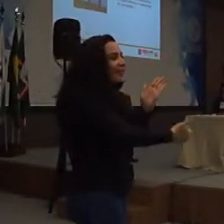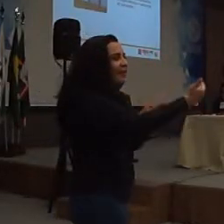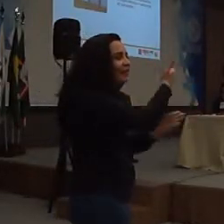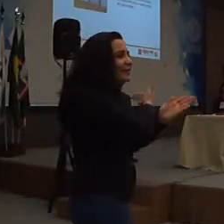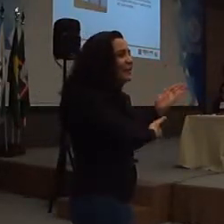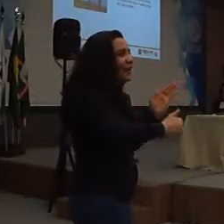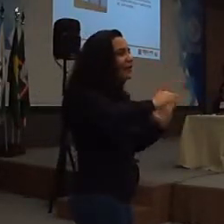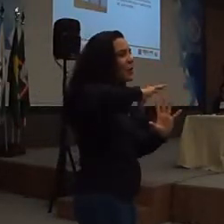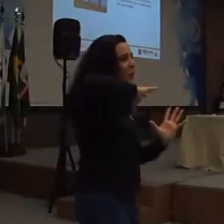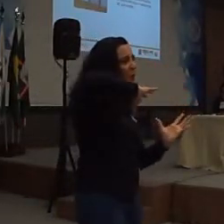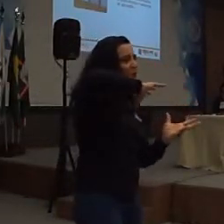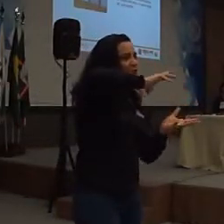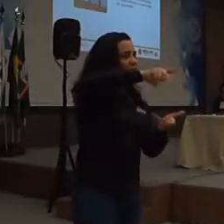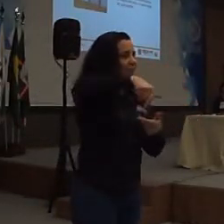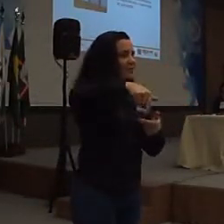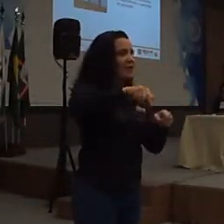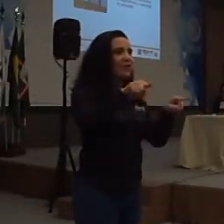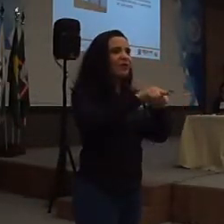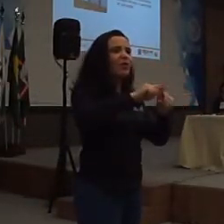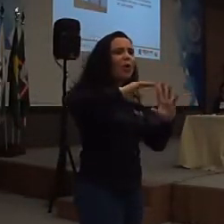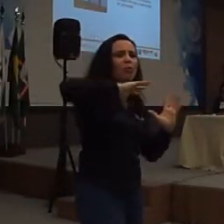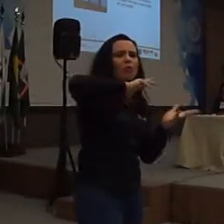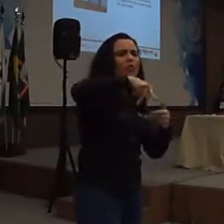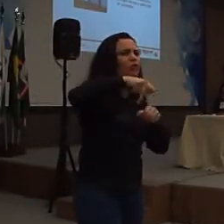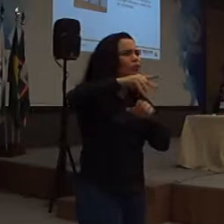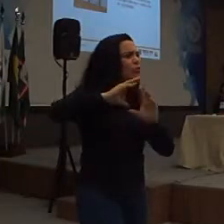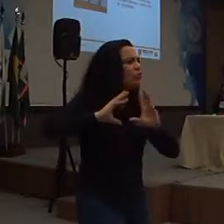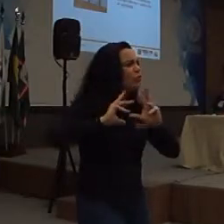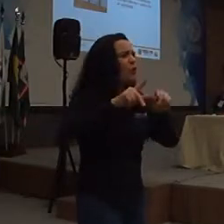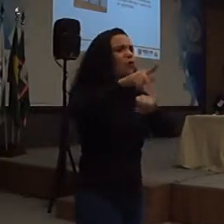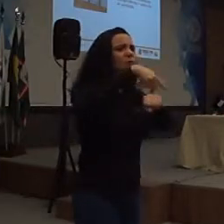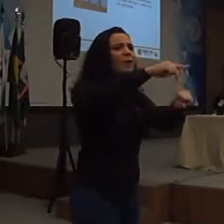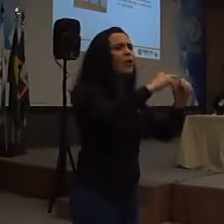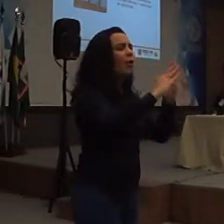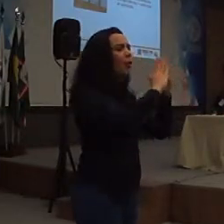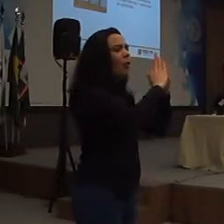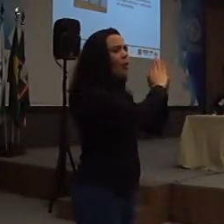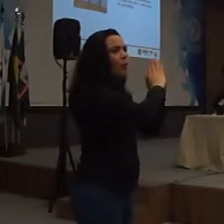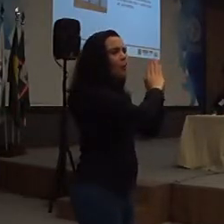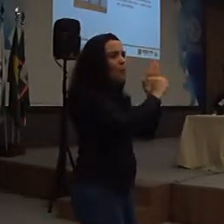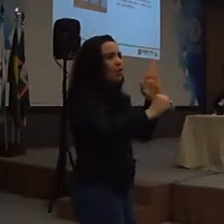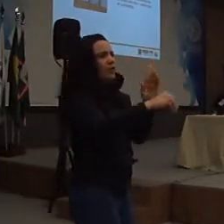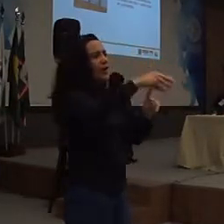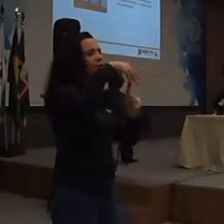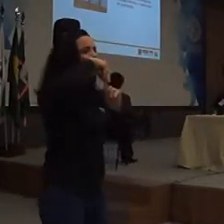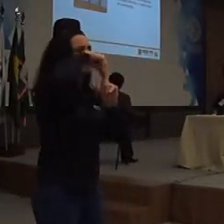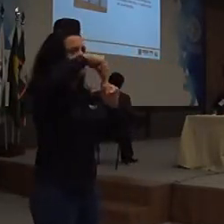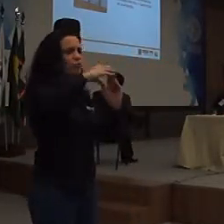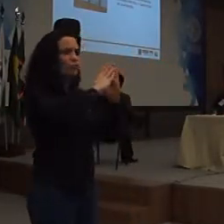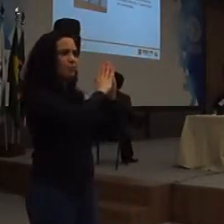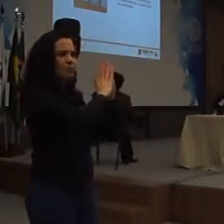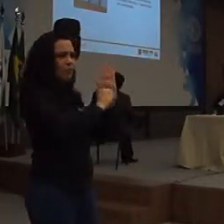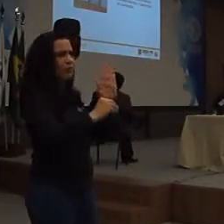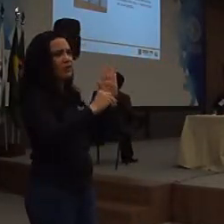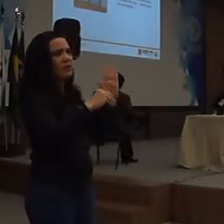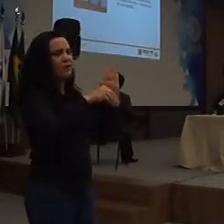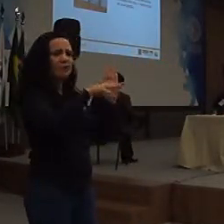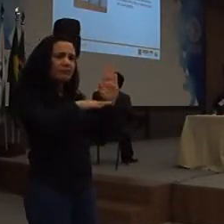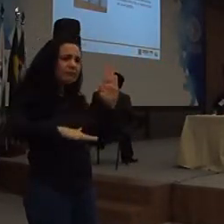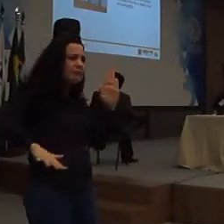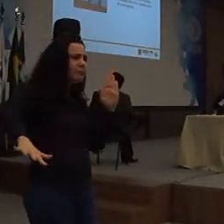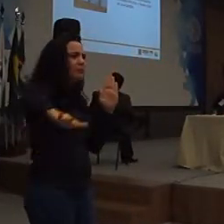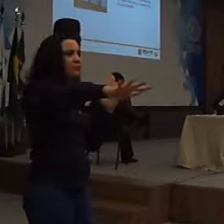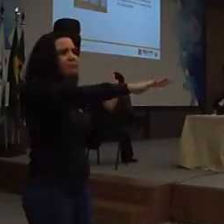maior número de variações possíveis. E é uma situação que muitas vezes você vai fazer uma reforma, você vai fazer um